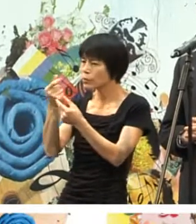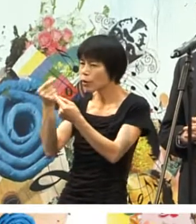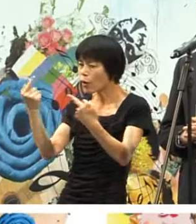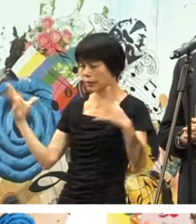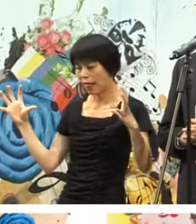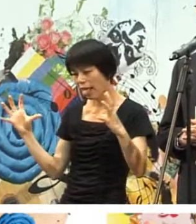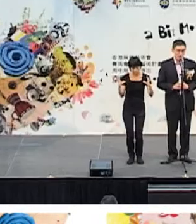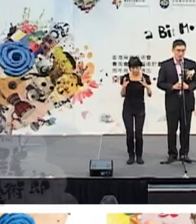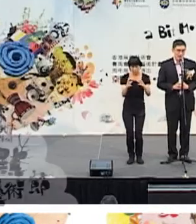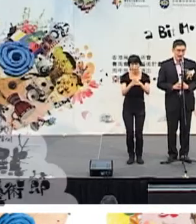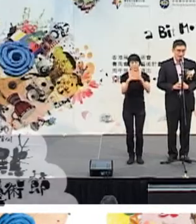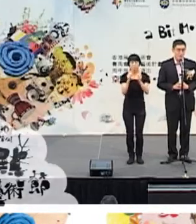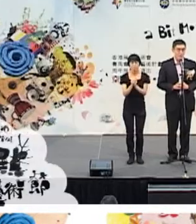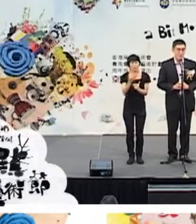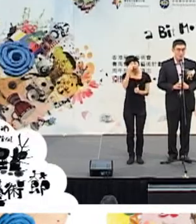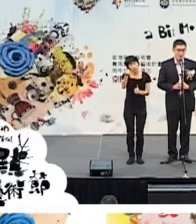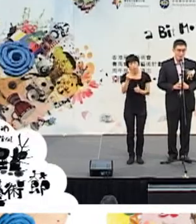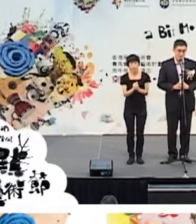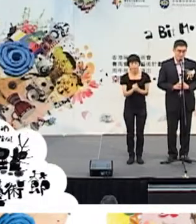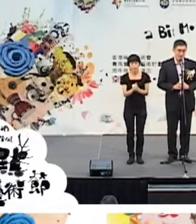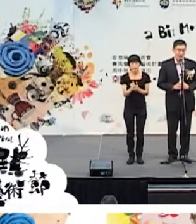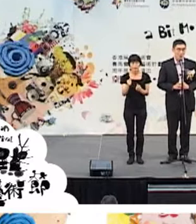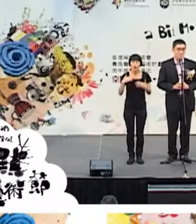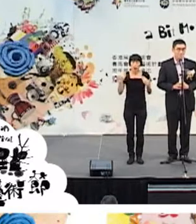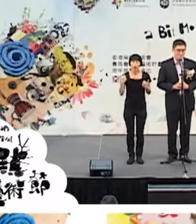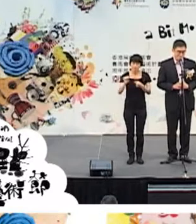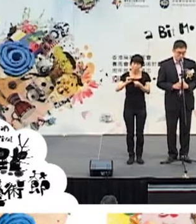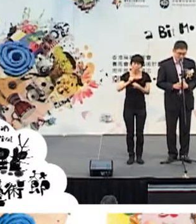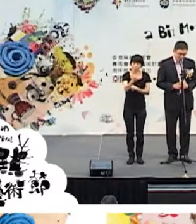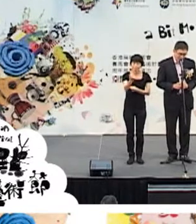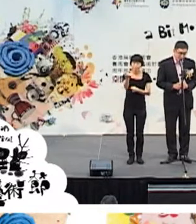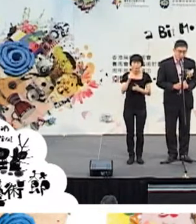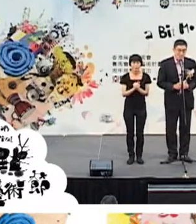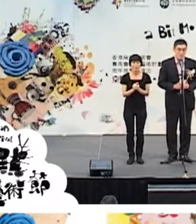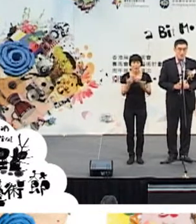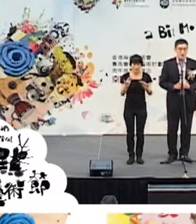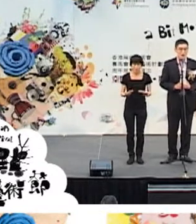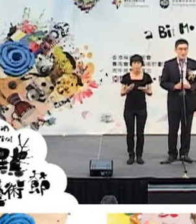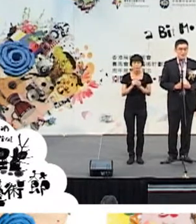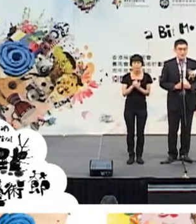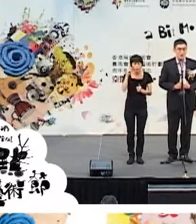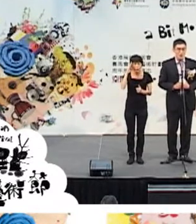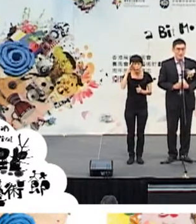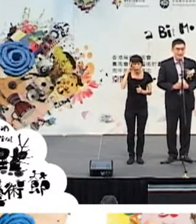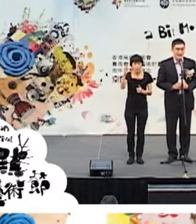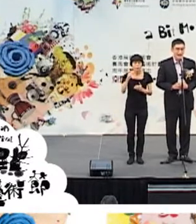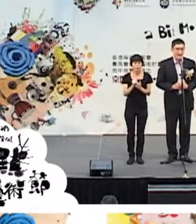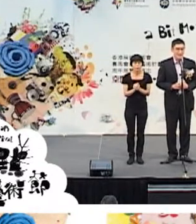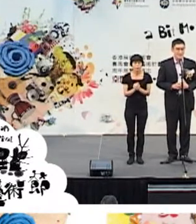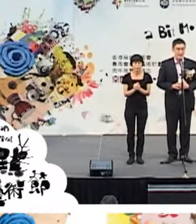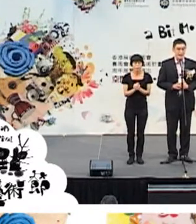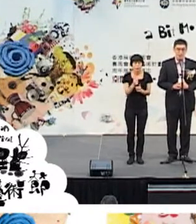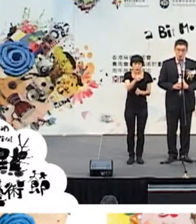共融，更加多一點的幸福，以及更加多一點的快樂。今天我在這裡，我想再多謝